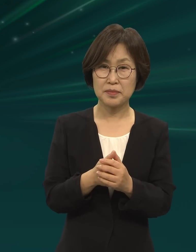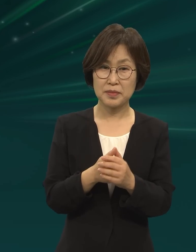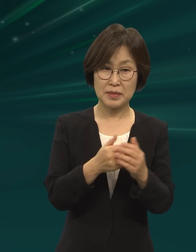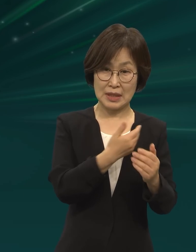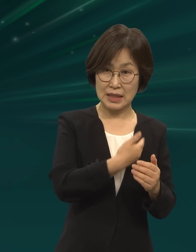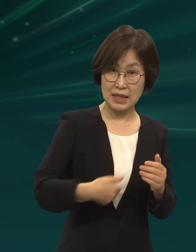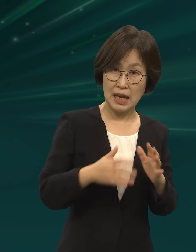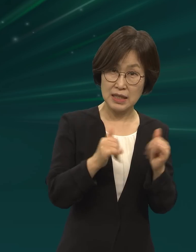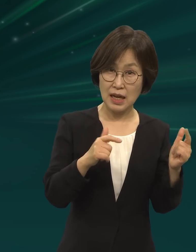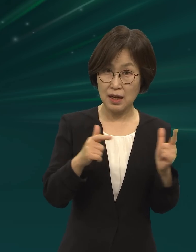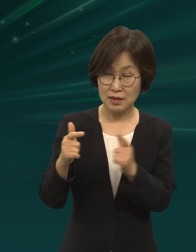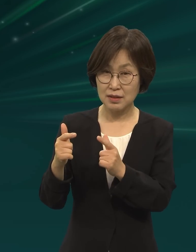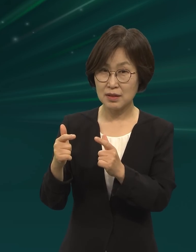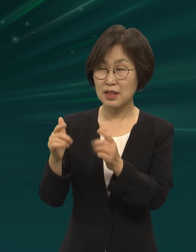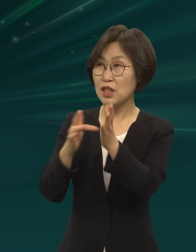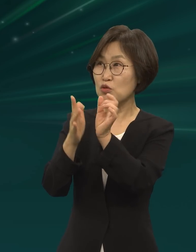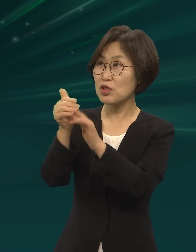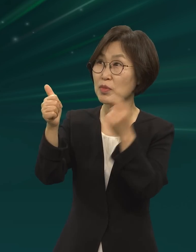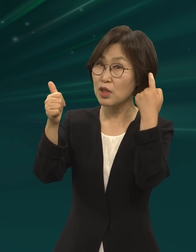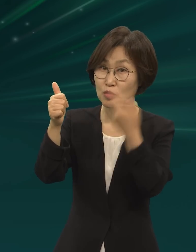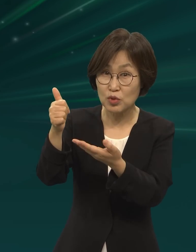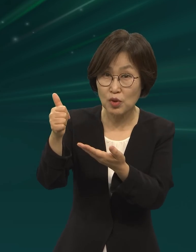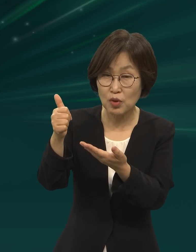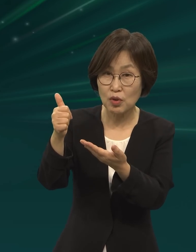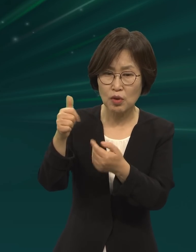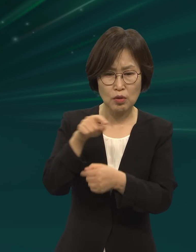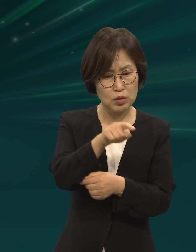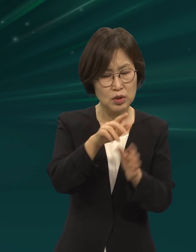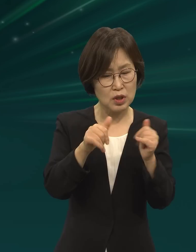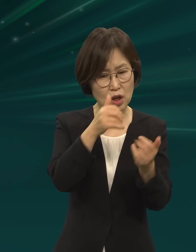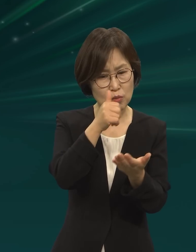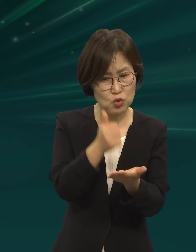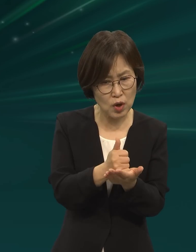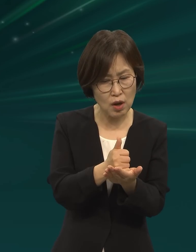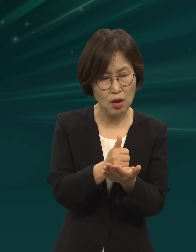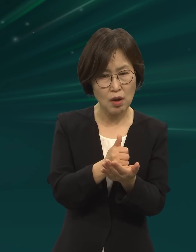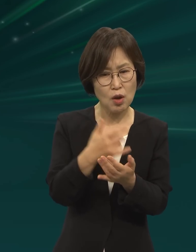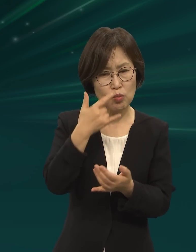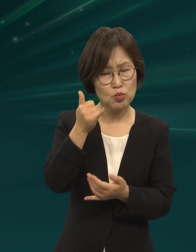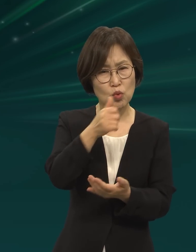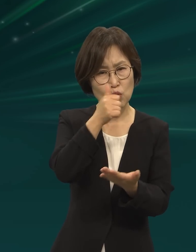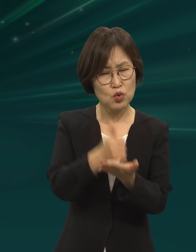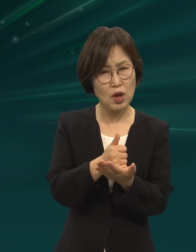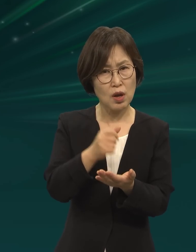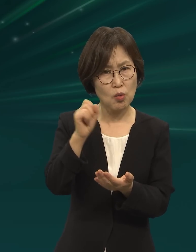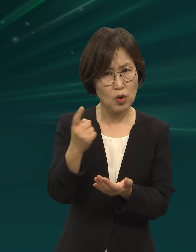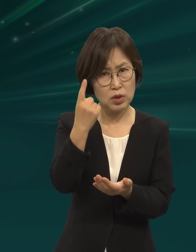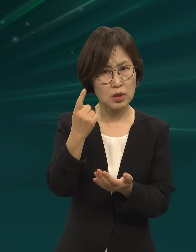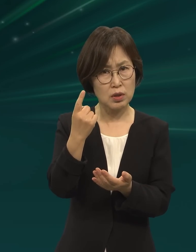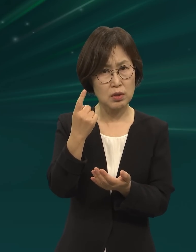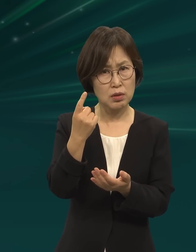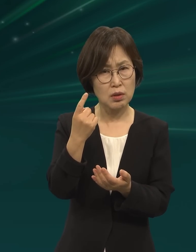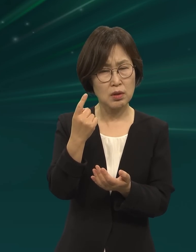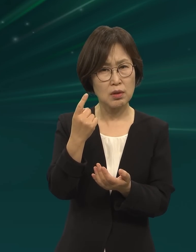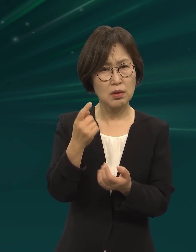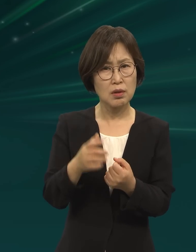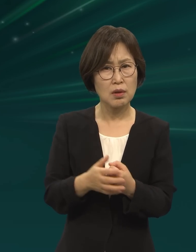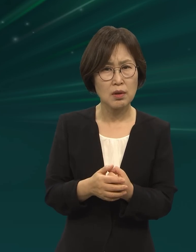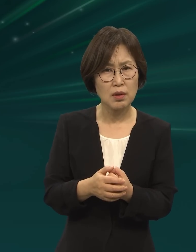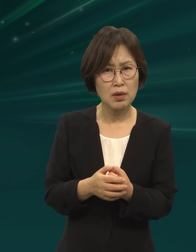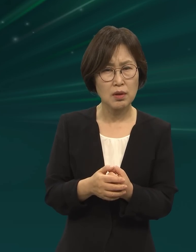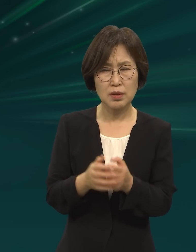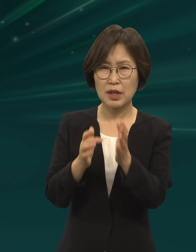물어보잖아요. 라비요, 이 사람 죄졌는지 아니면 이 부모님 죄졌는지 매기는 났어요.